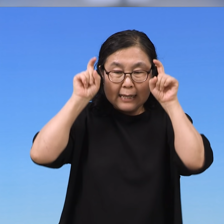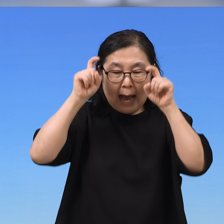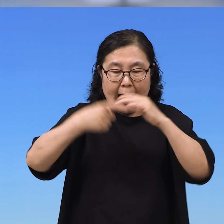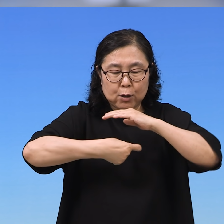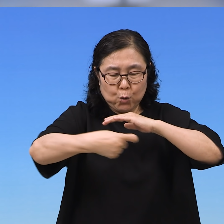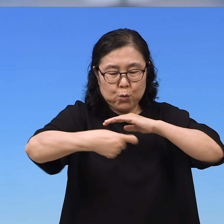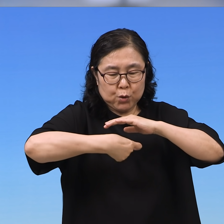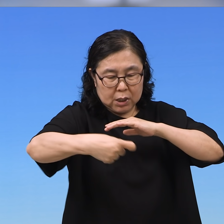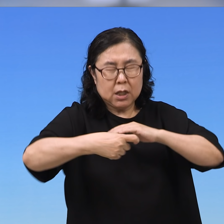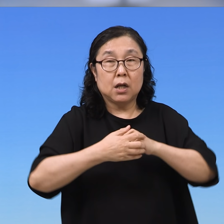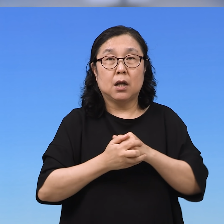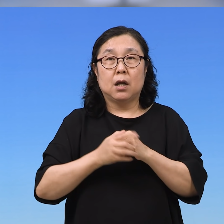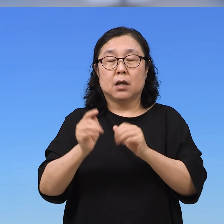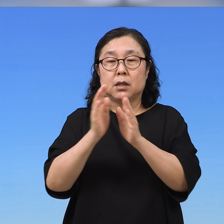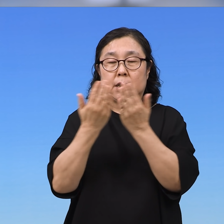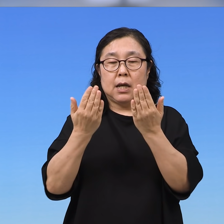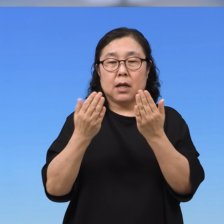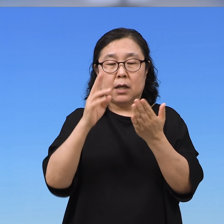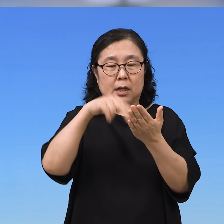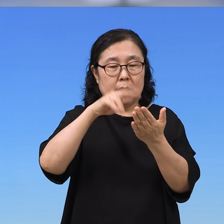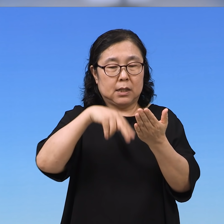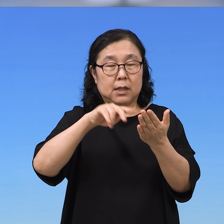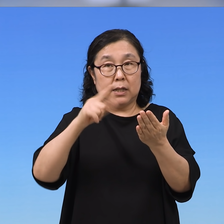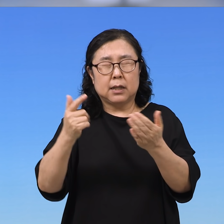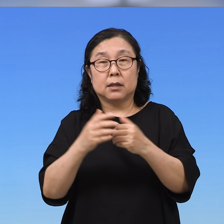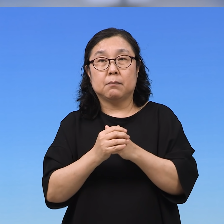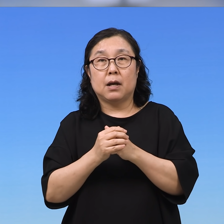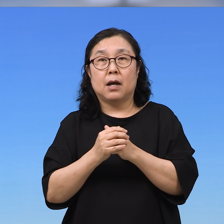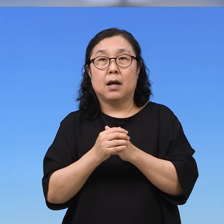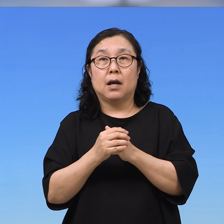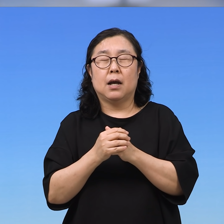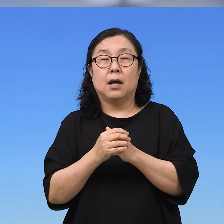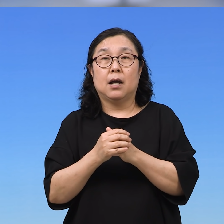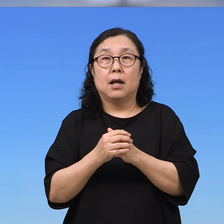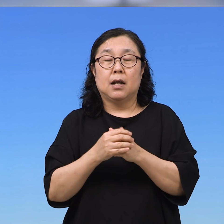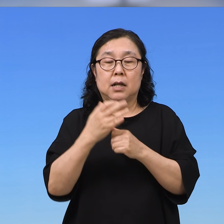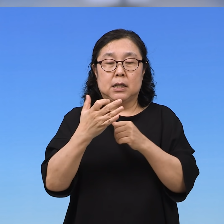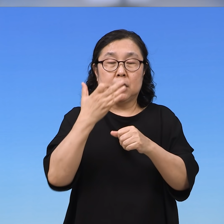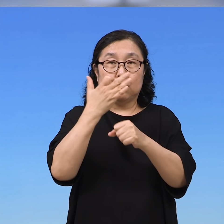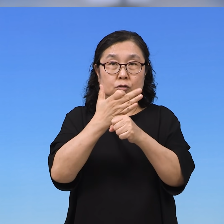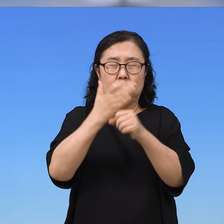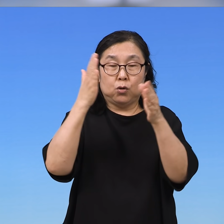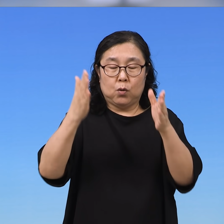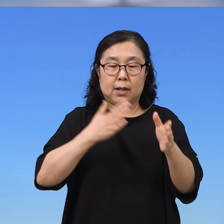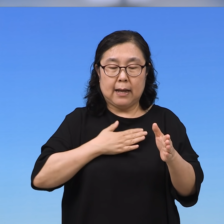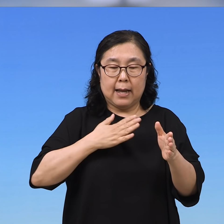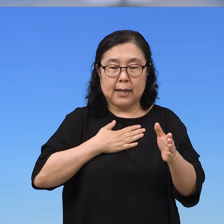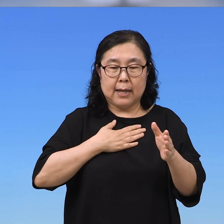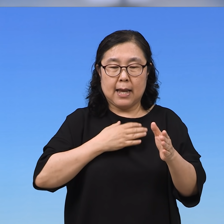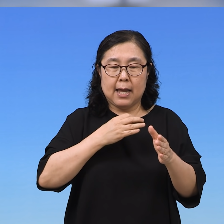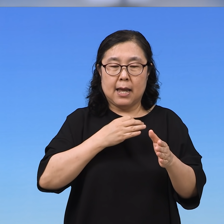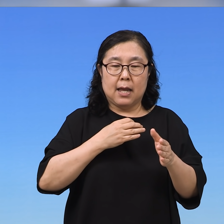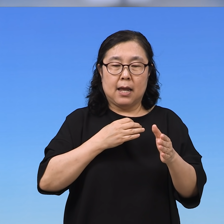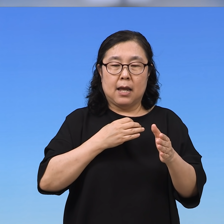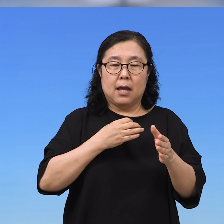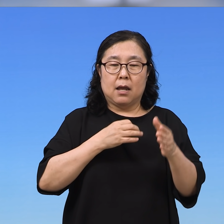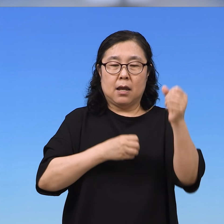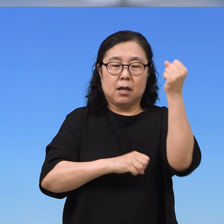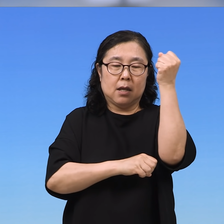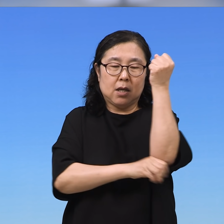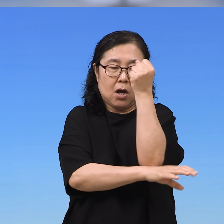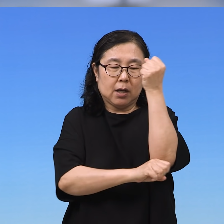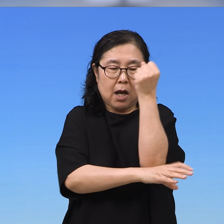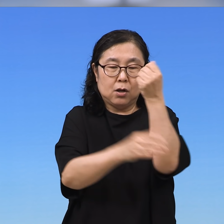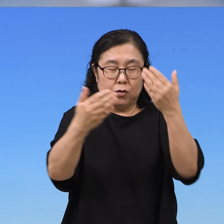양도둑질. 저 그 책 안 읽었지만 제목이 19년 동안 내게 영향을 미쳤습니다.